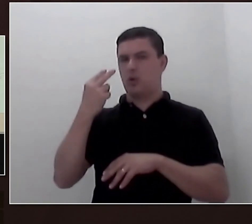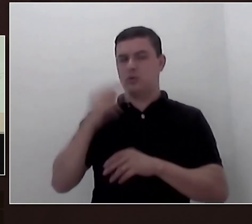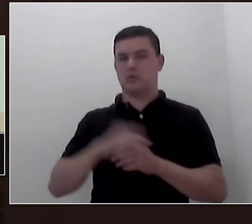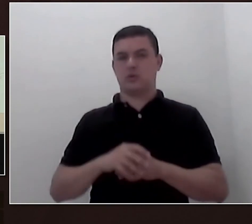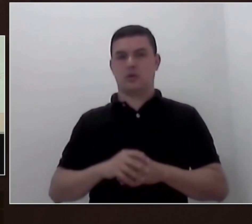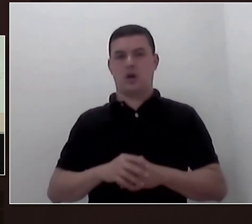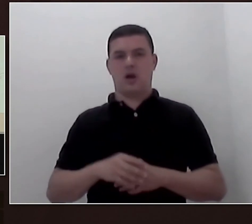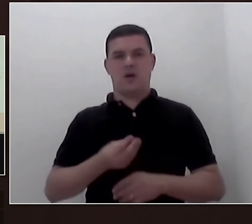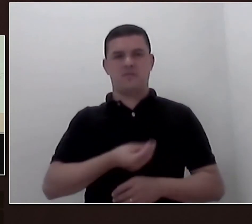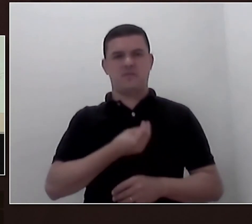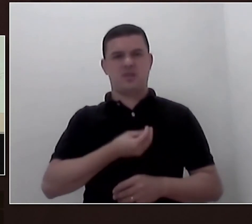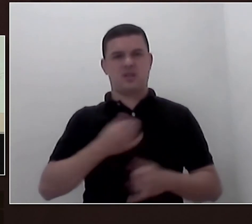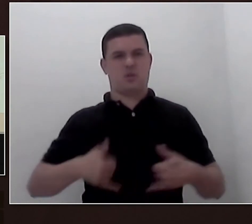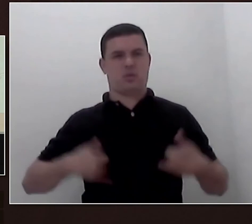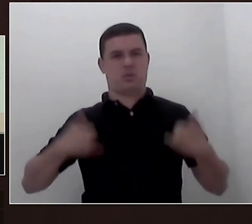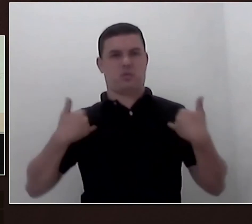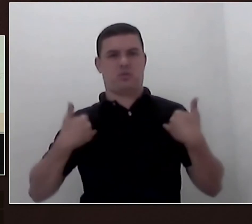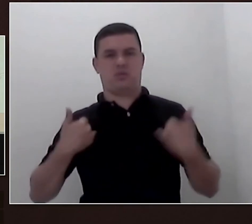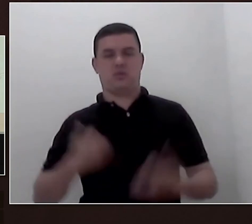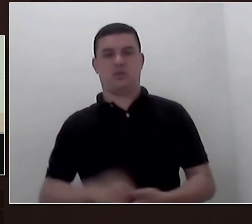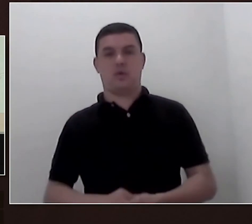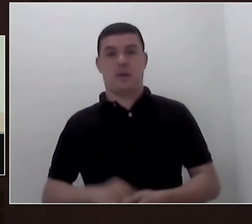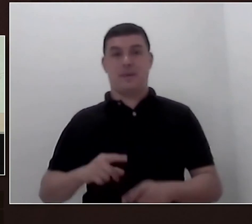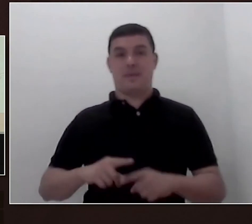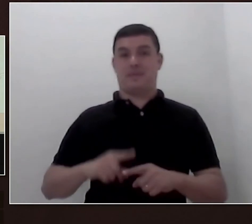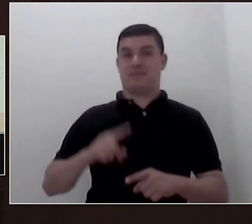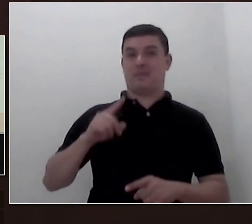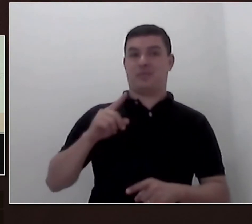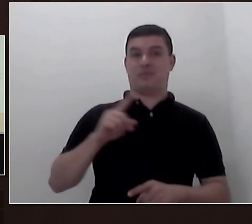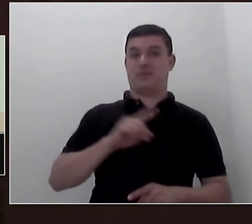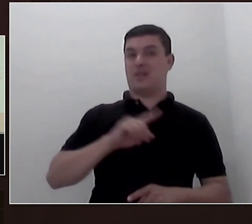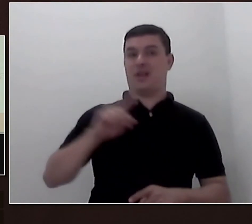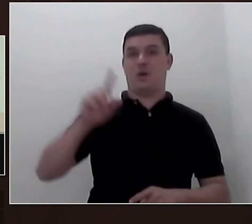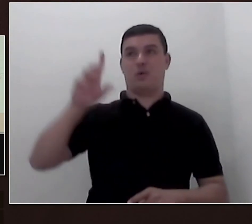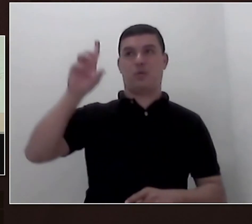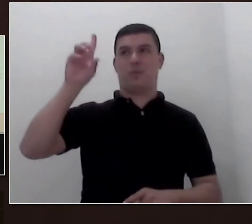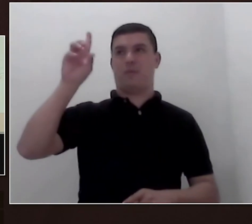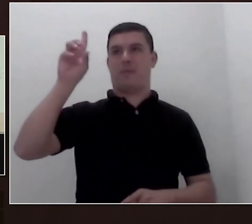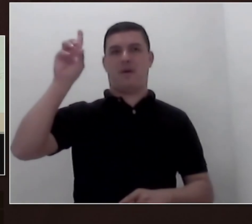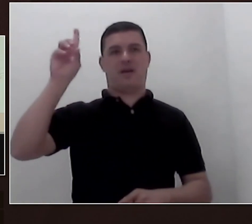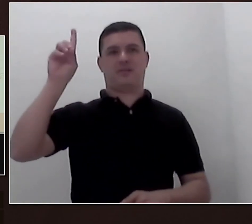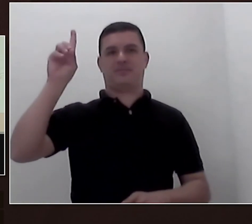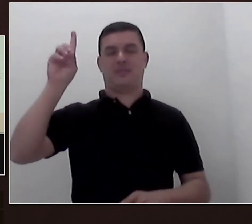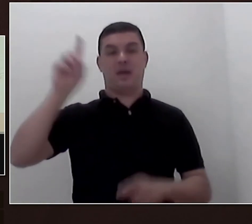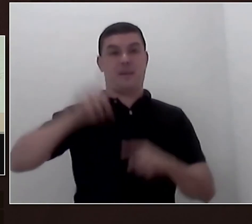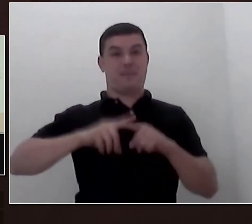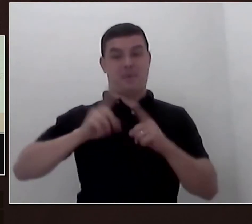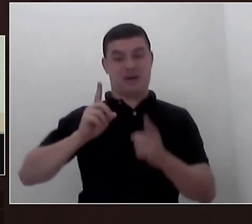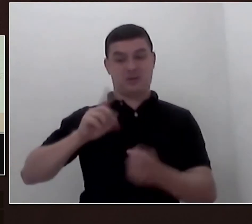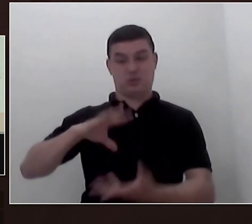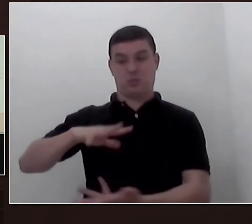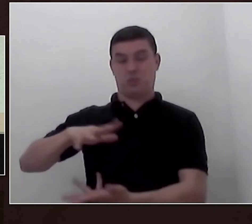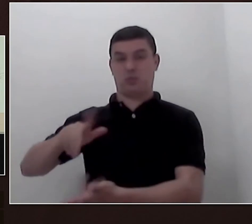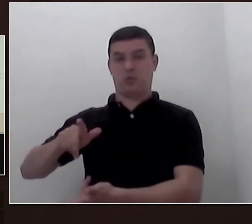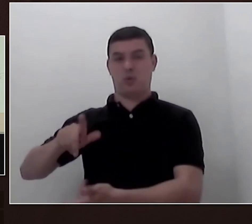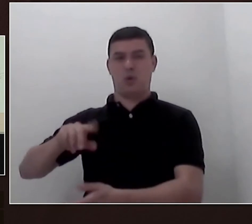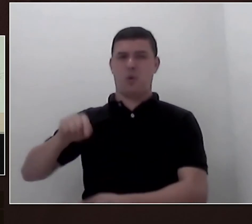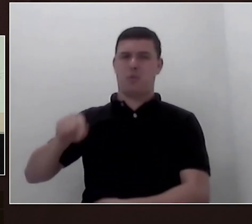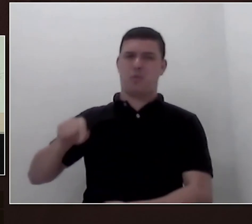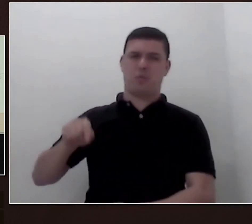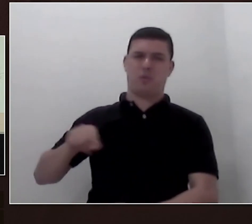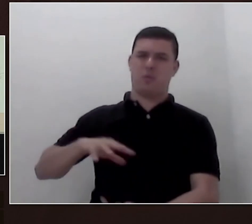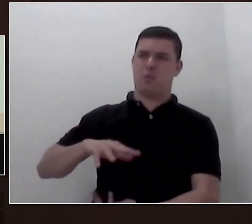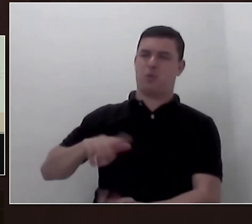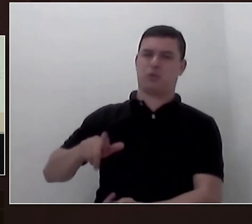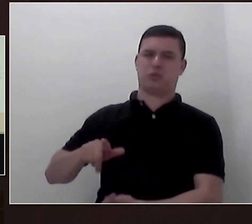não procede do Pai, mas procede do mundo. Ora, o mundo passa, bem como a sua